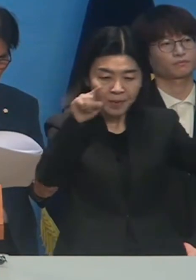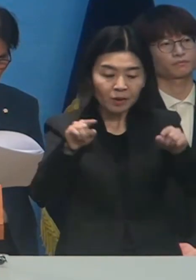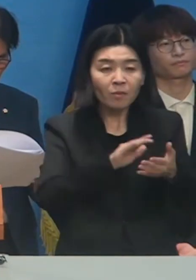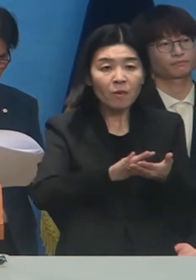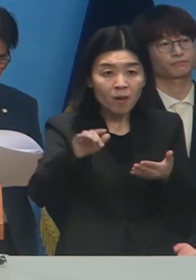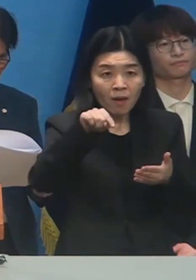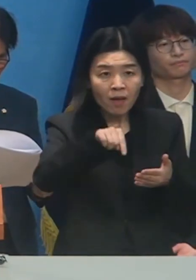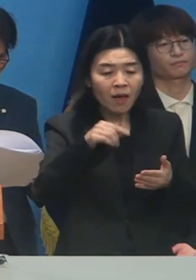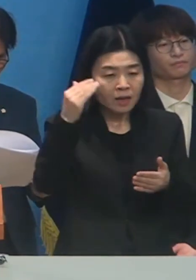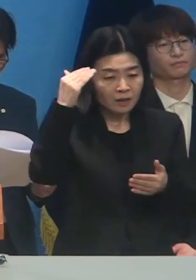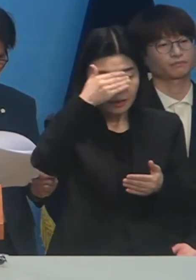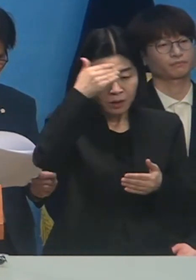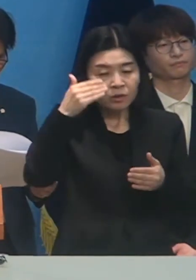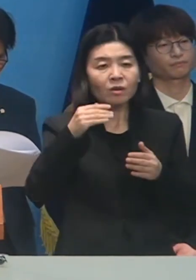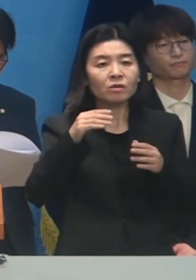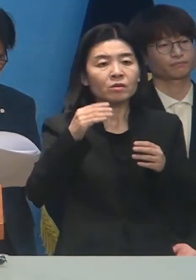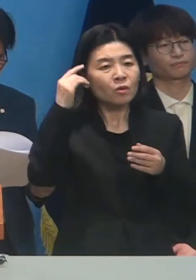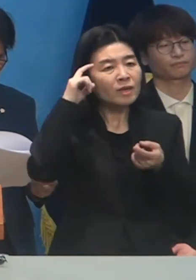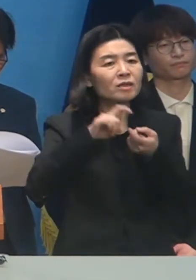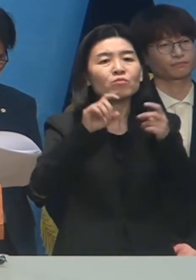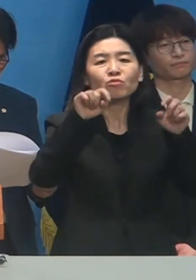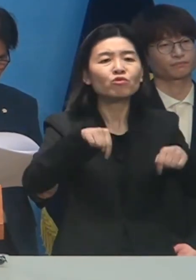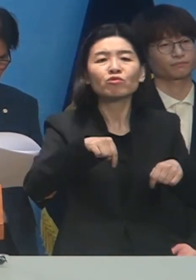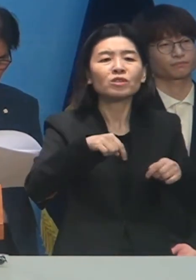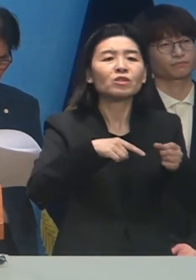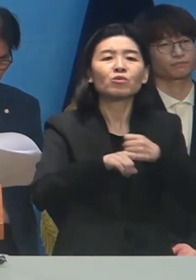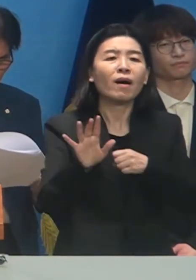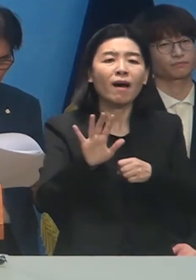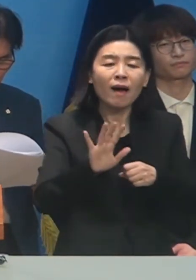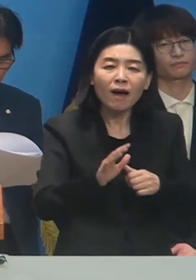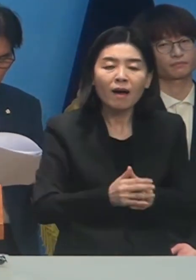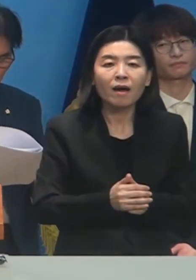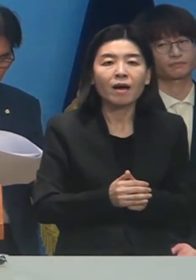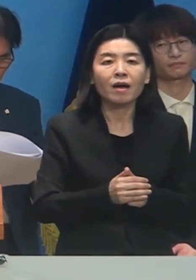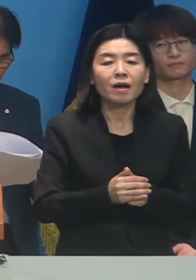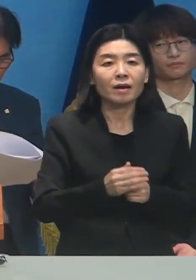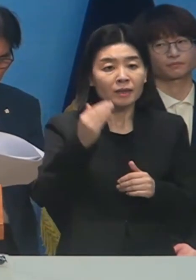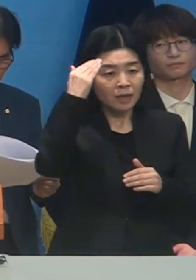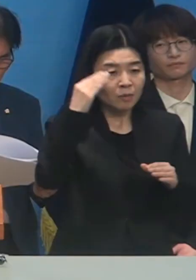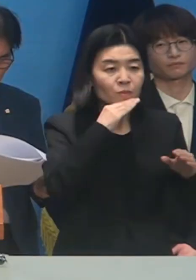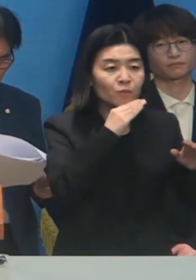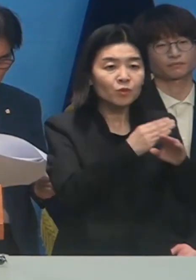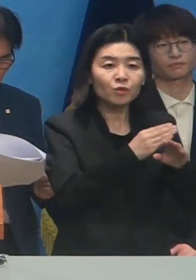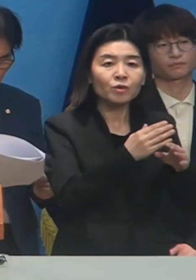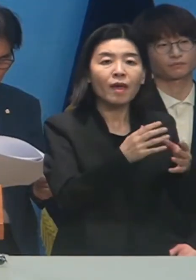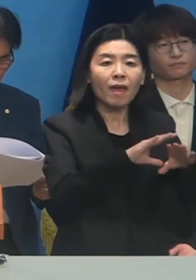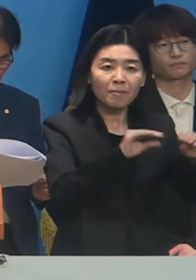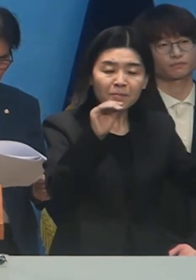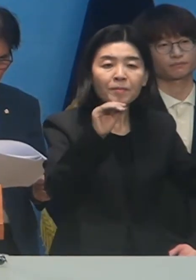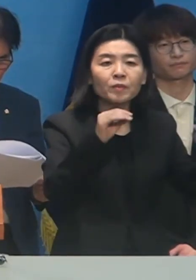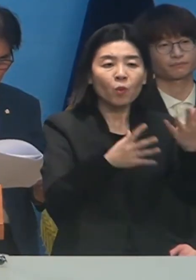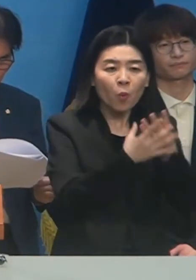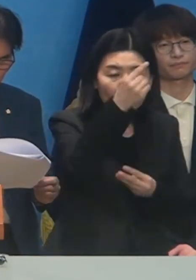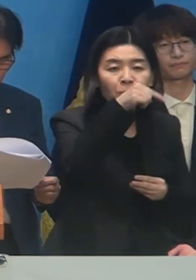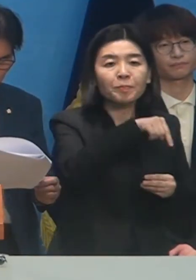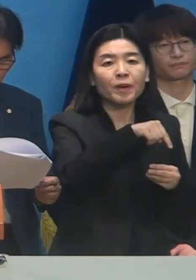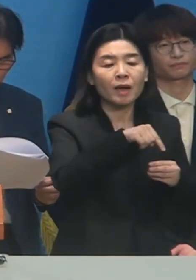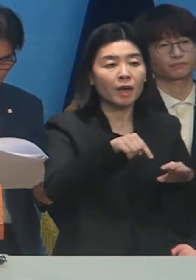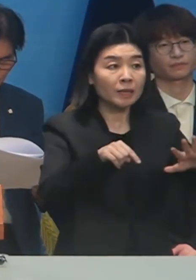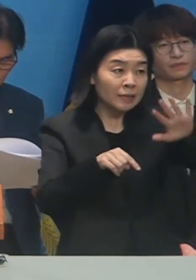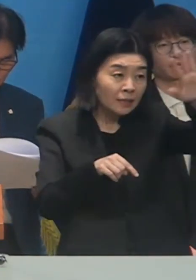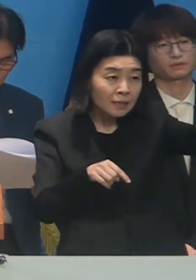평화에 청년들이 무관심할 이유가 되지 못합니다. 분단 극복과 통일을 통해 대륙